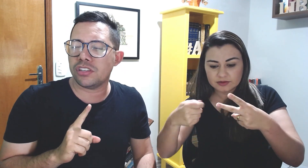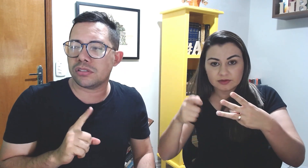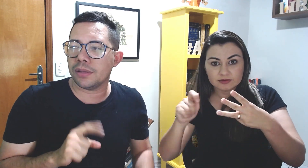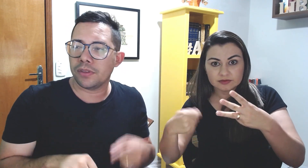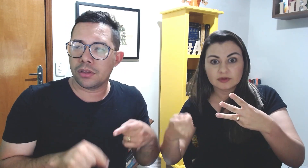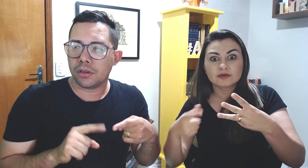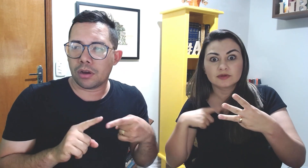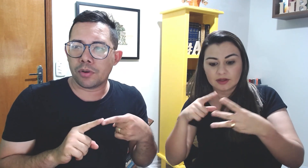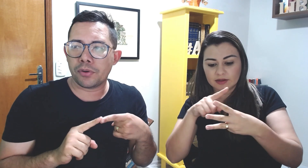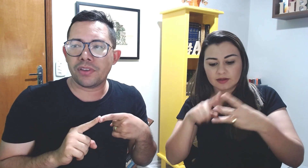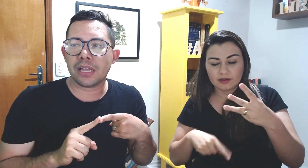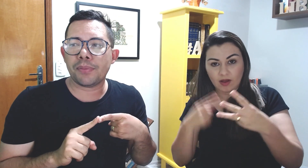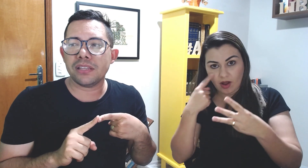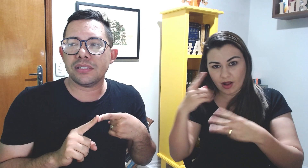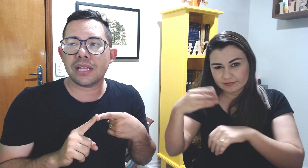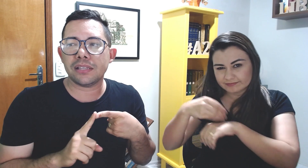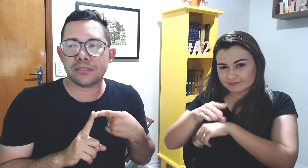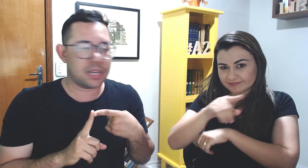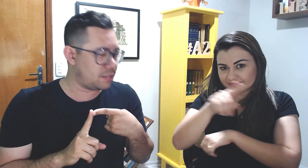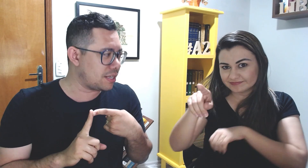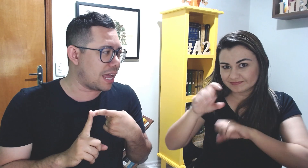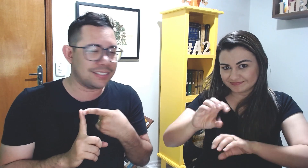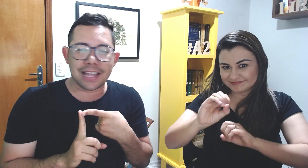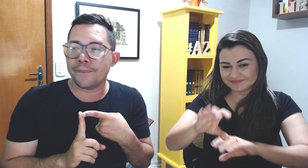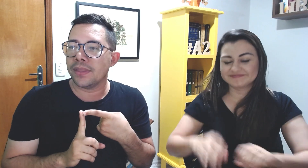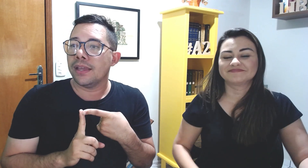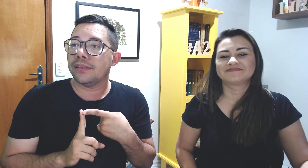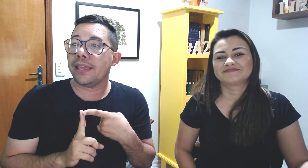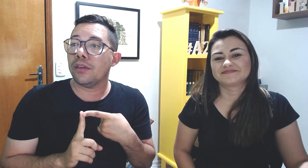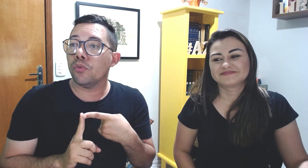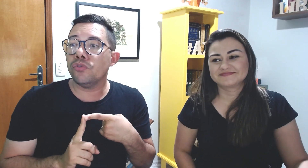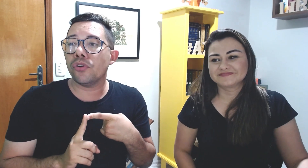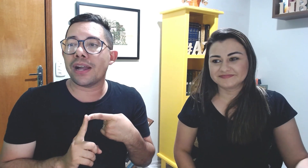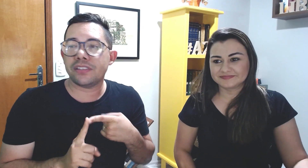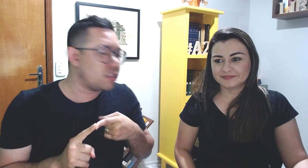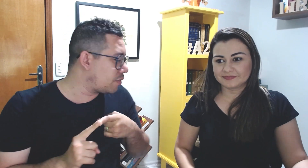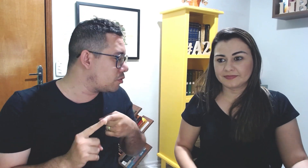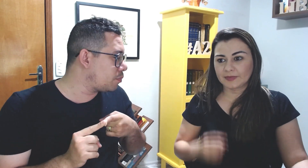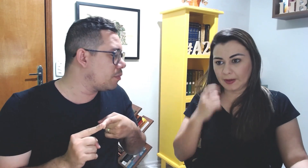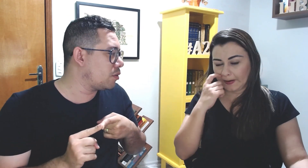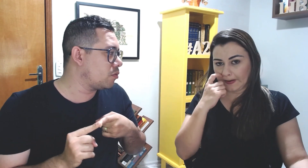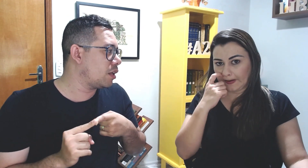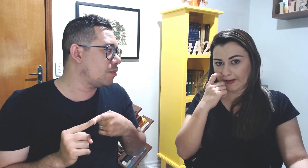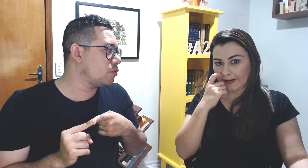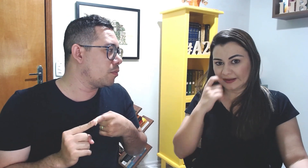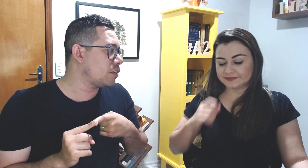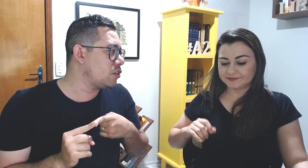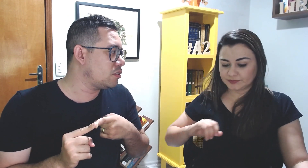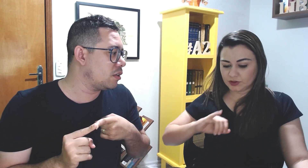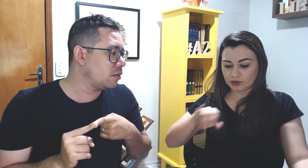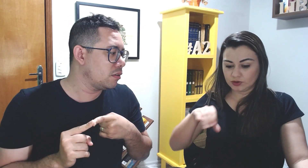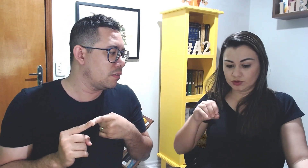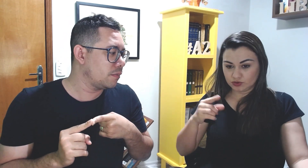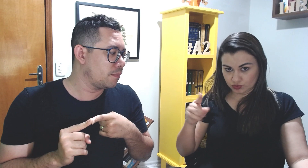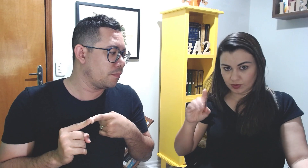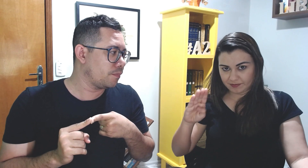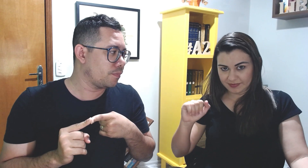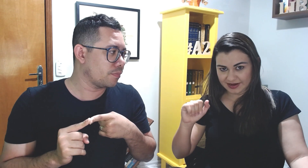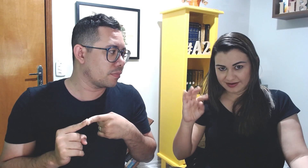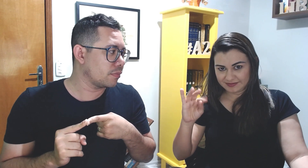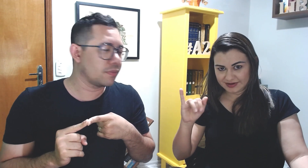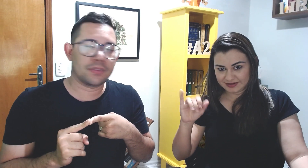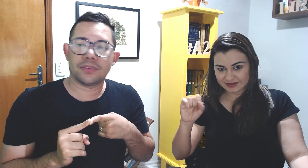João Batista? Ó, vou aproveitar para ensinar esses 3 sinais, tá? Tem um João Batista, faz o primeiro, João Batista.